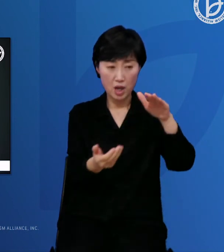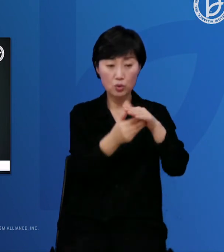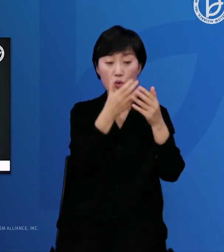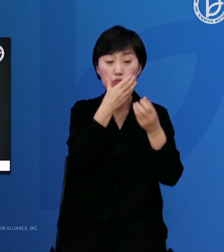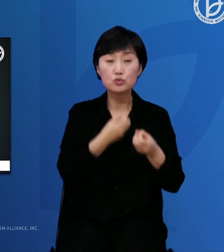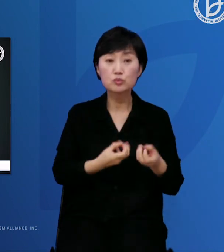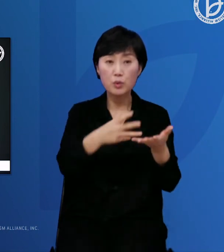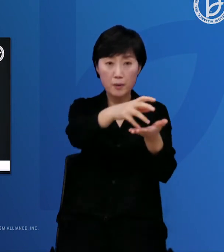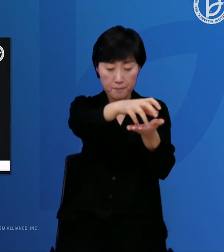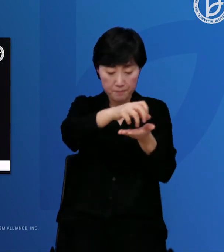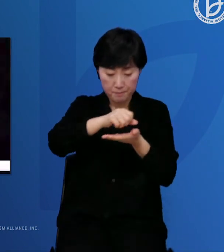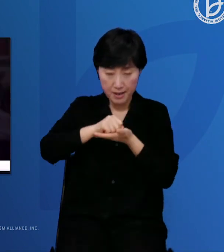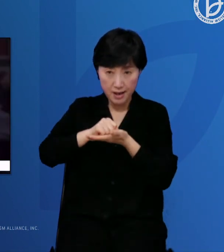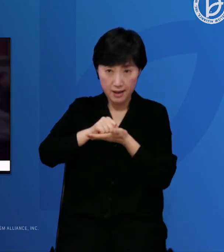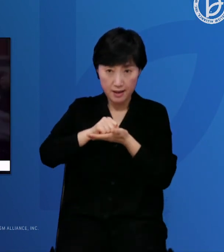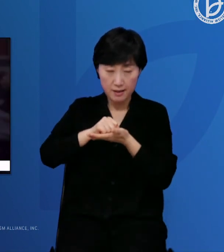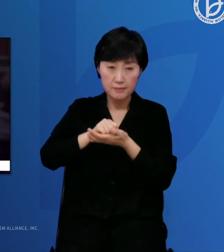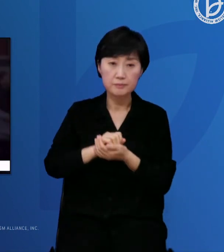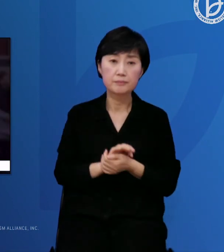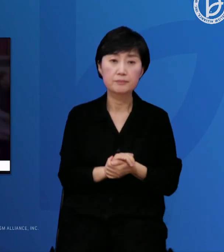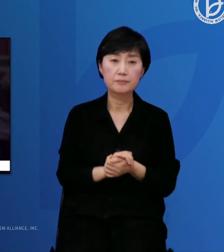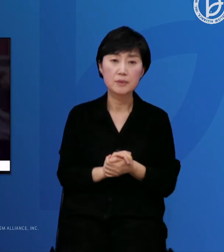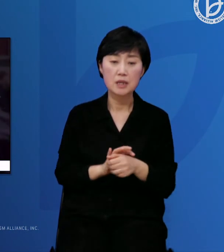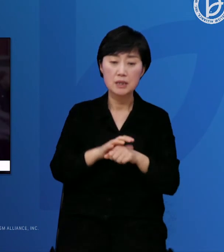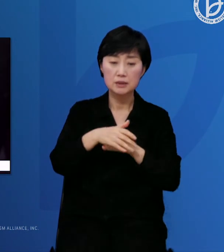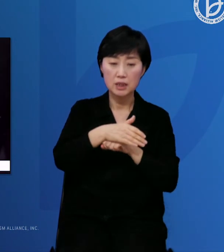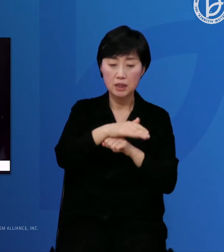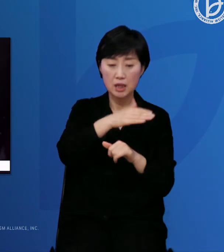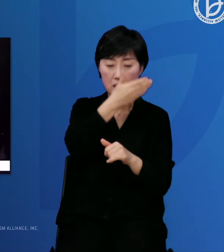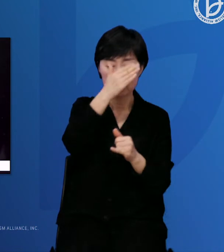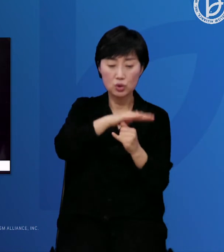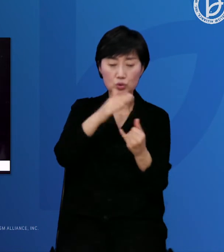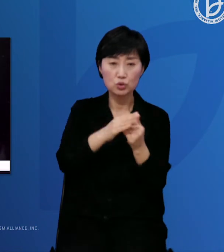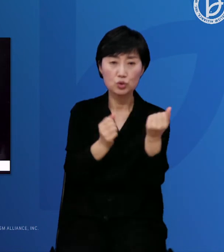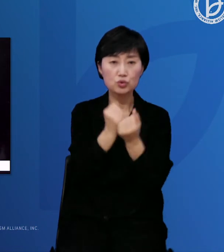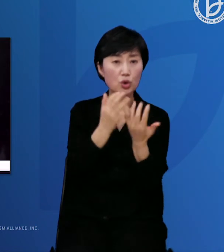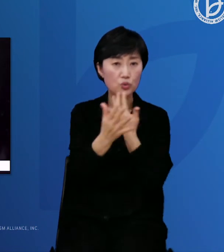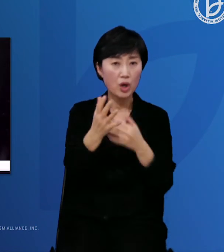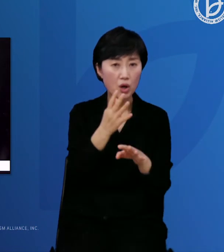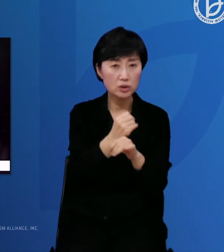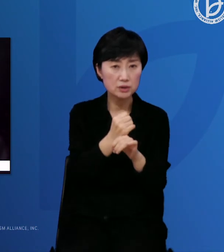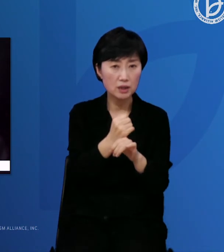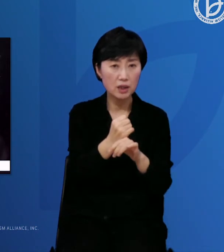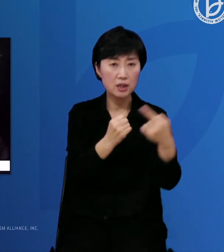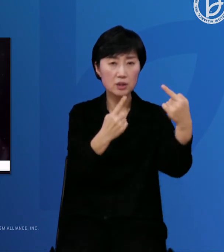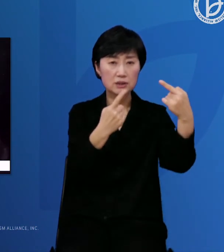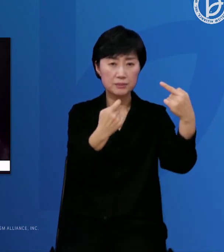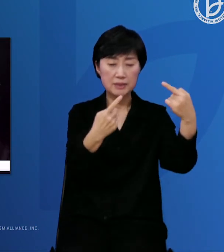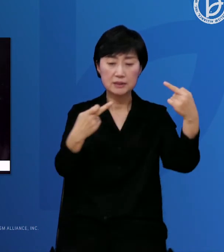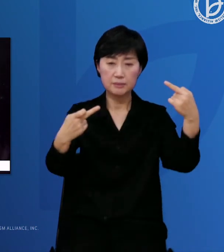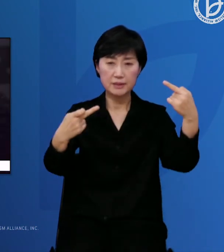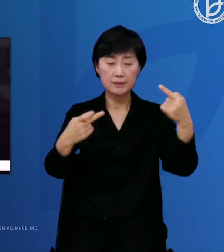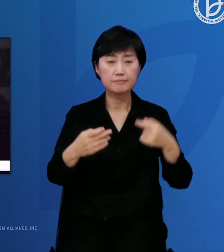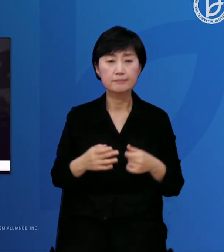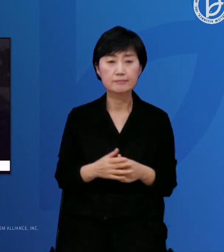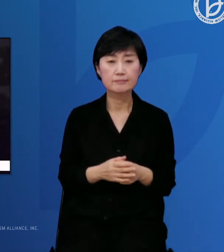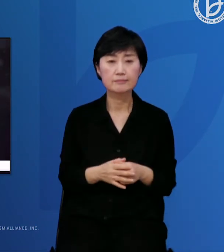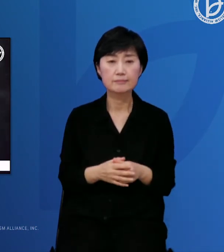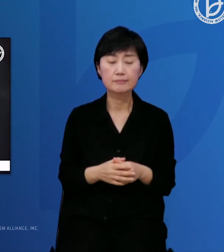이걸 가지고 가는 겁니다. 세계 청소년 수련회 1월 11일 12일 마지막 준비.